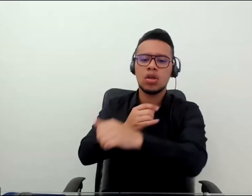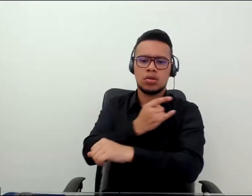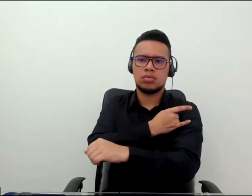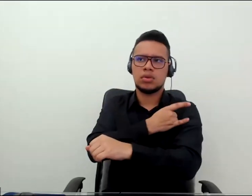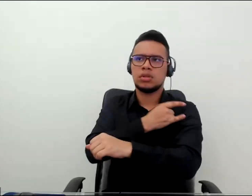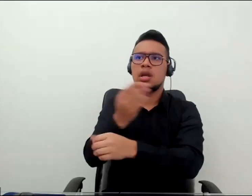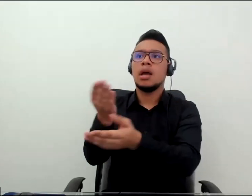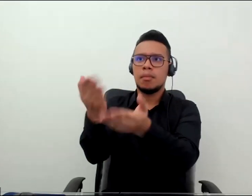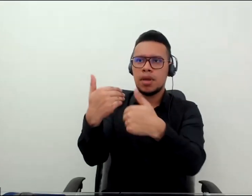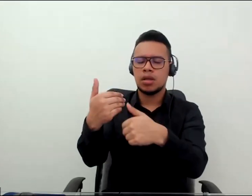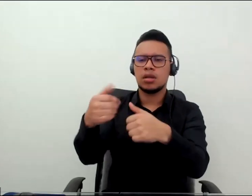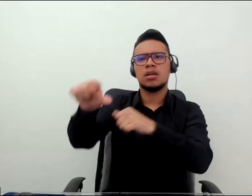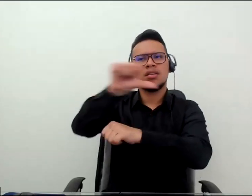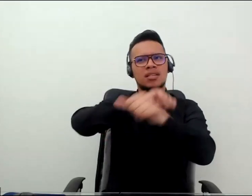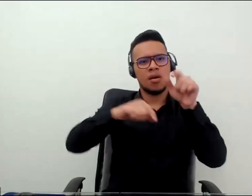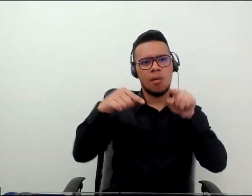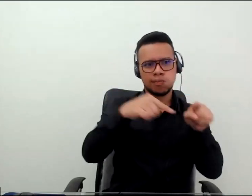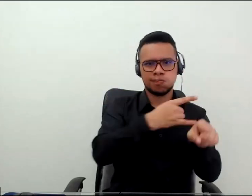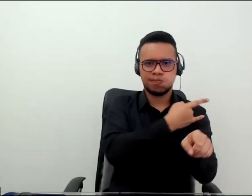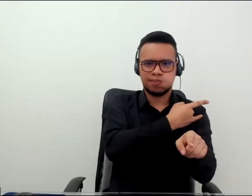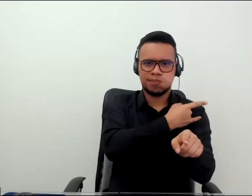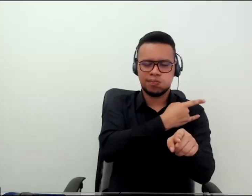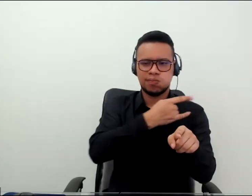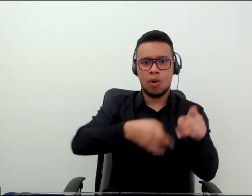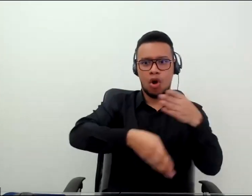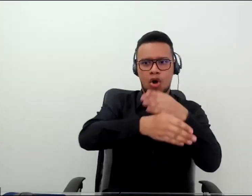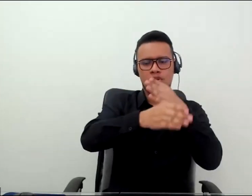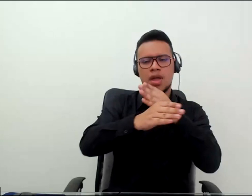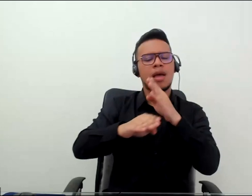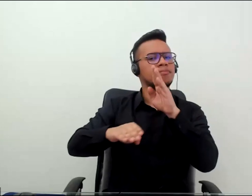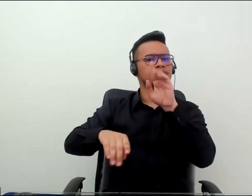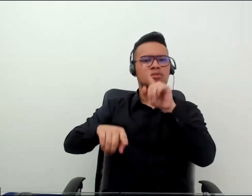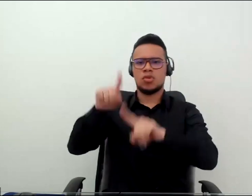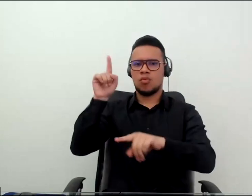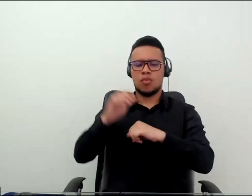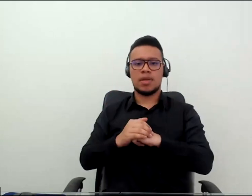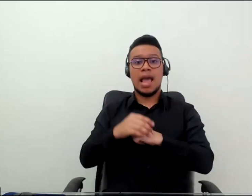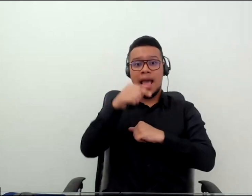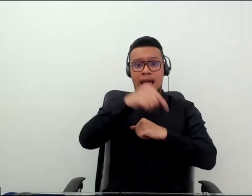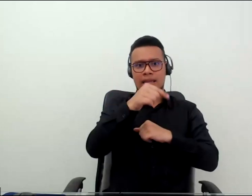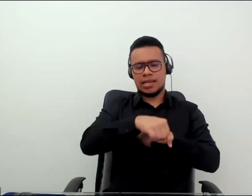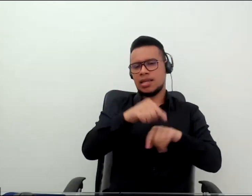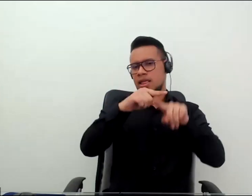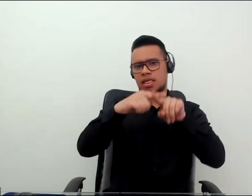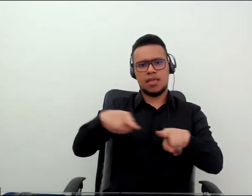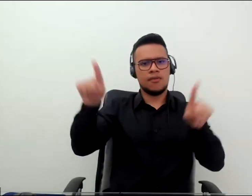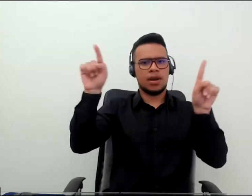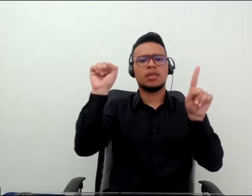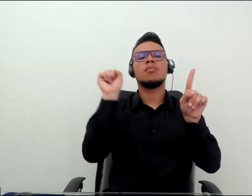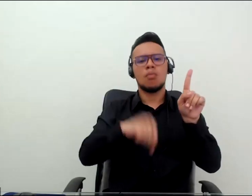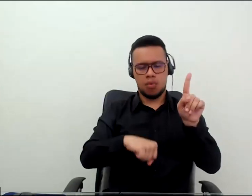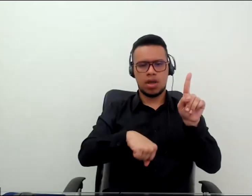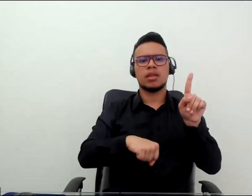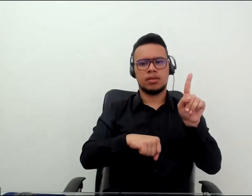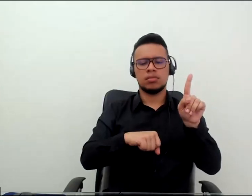El estudiante puede hacer su estudio de homologación su reconocimiento de créditos de otra institución Y ser